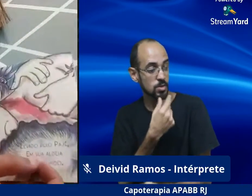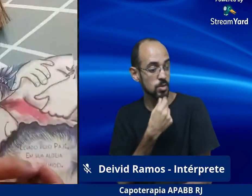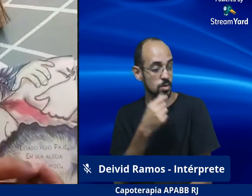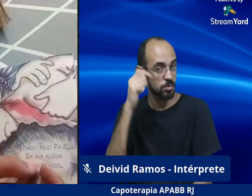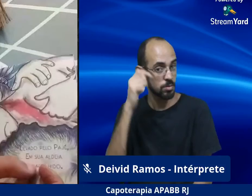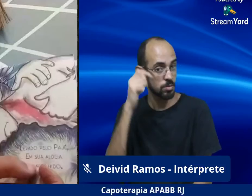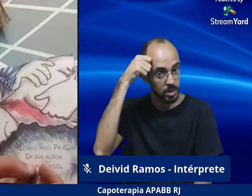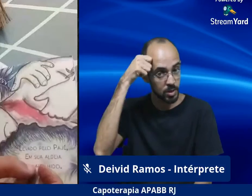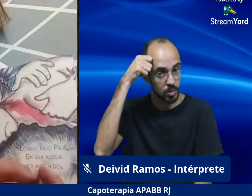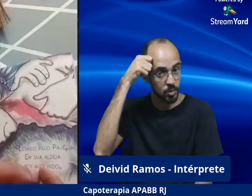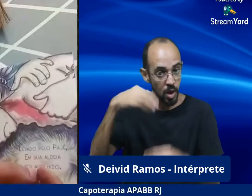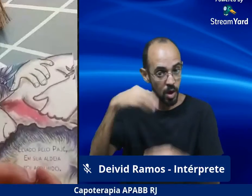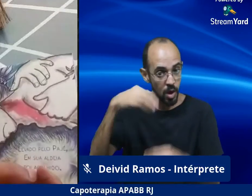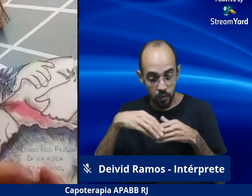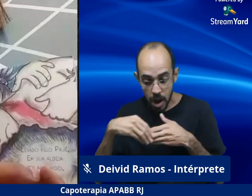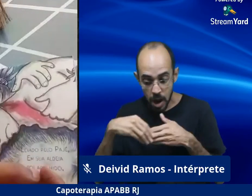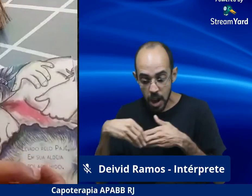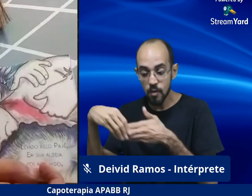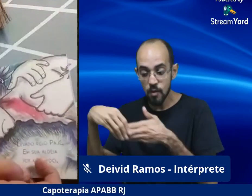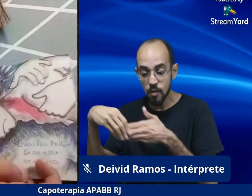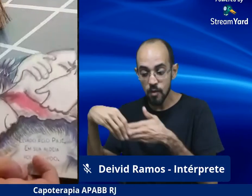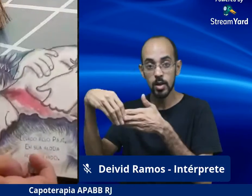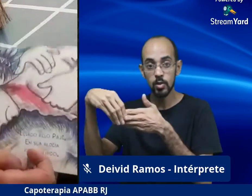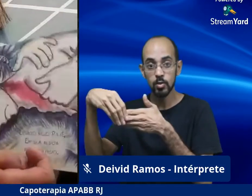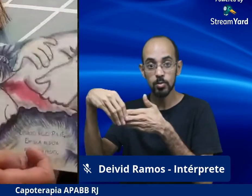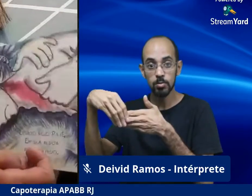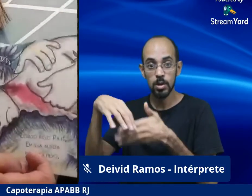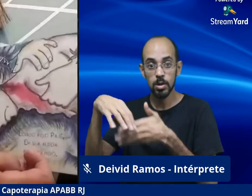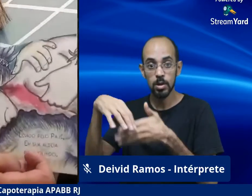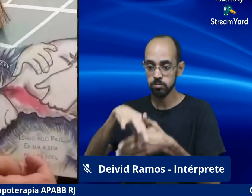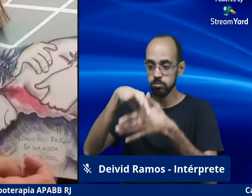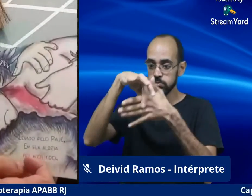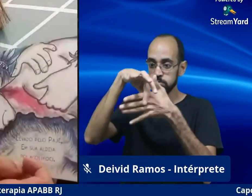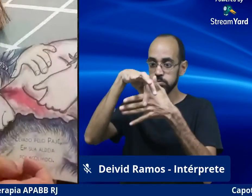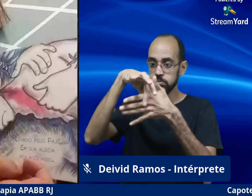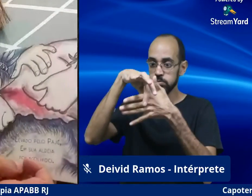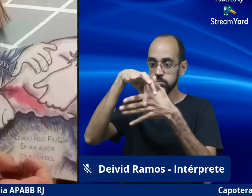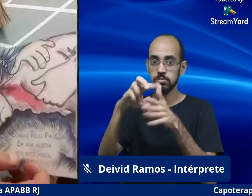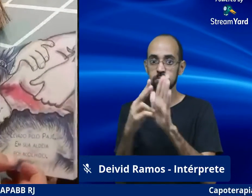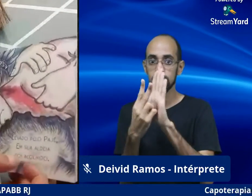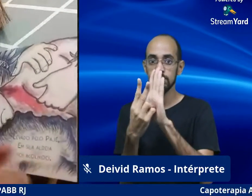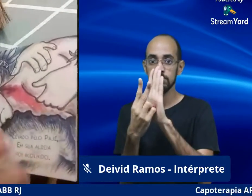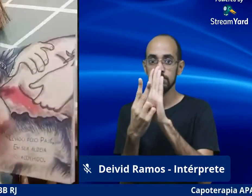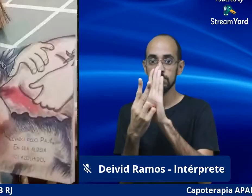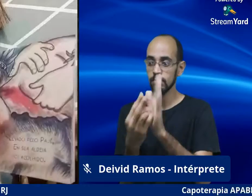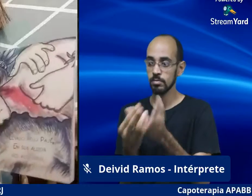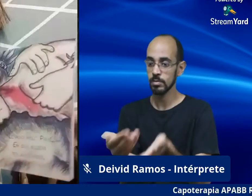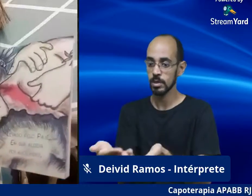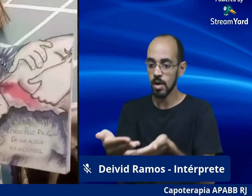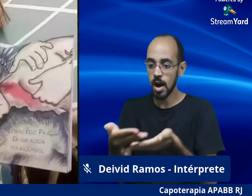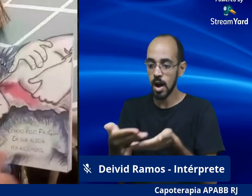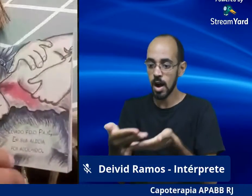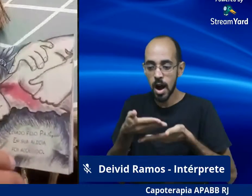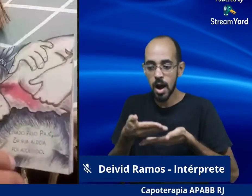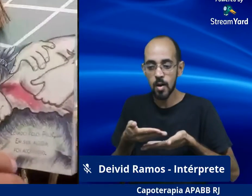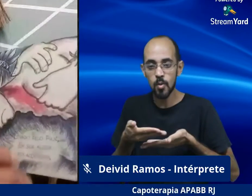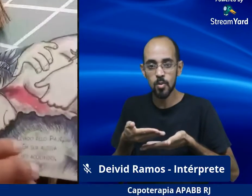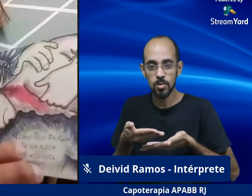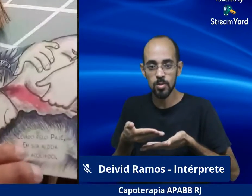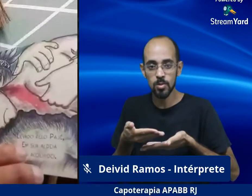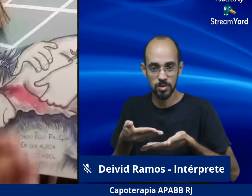Levado pelo pajé, em sua aldeia foi acolhido. E aqui a gente tem, né, um zoom, né,